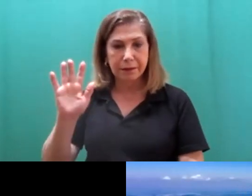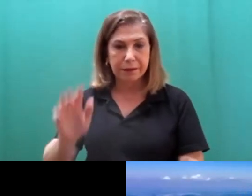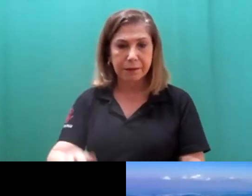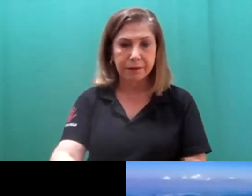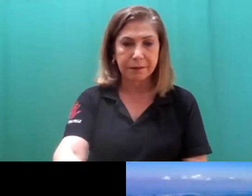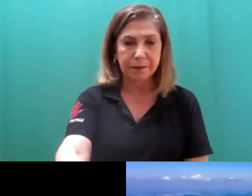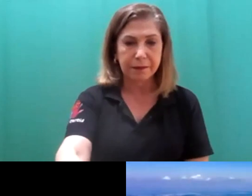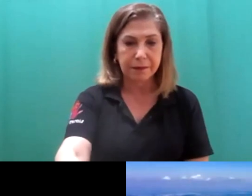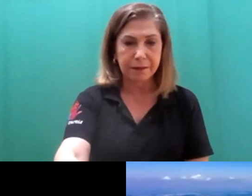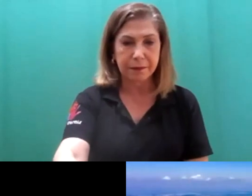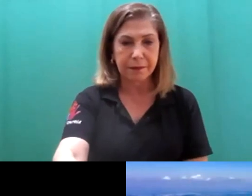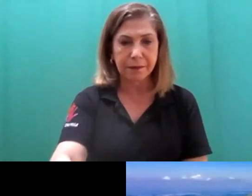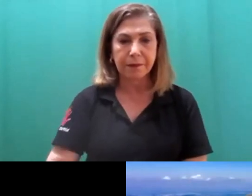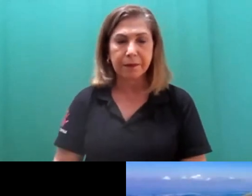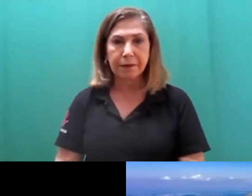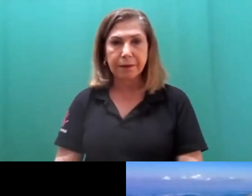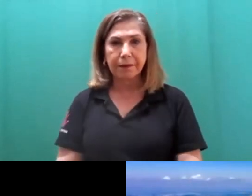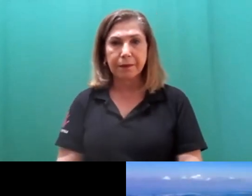sei. Não, vai você.